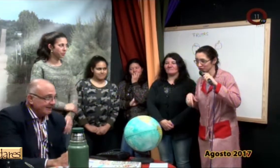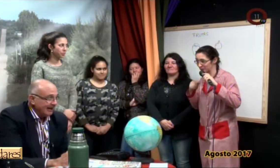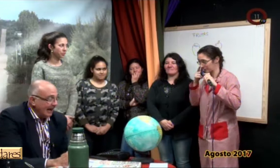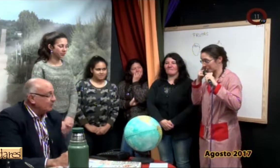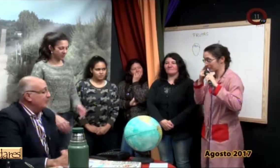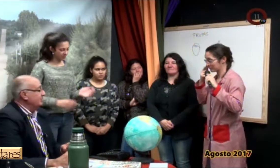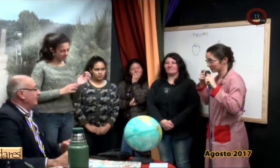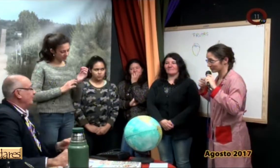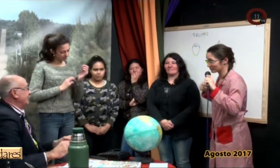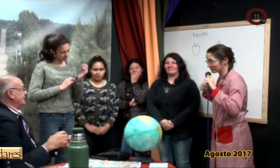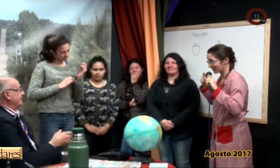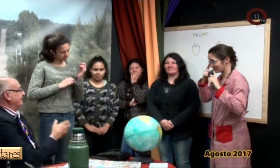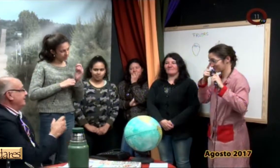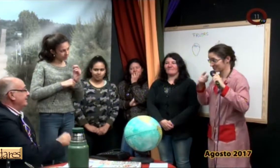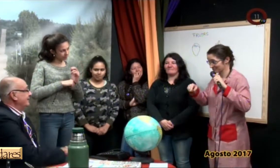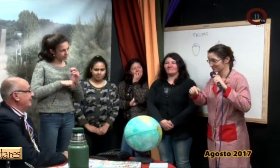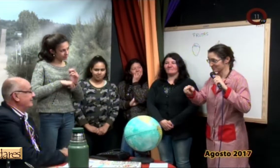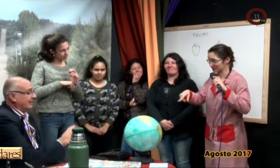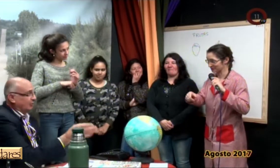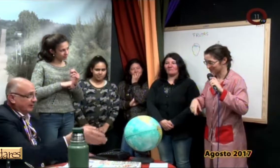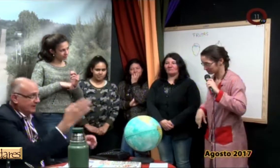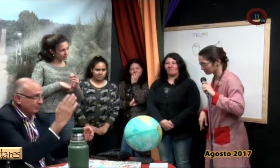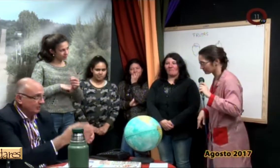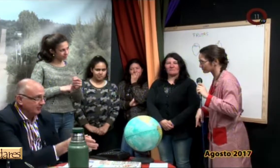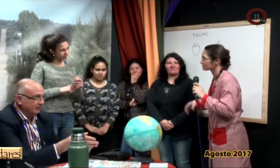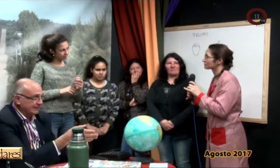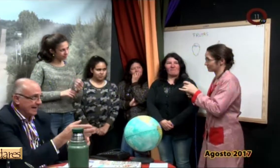Arrumbe a Montevideo ¿Está? Arrumbe a Montevideo ¿Está acá?